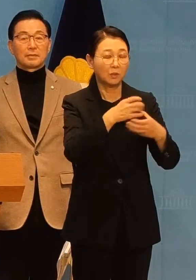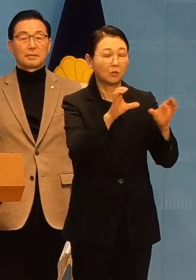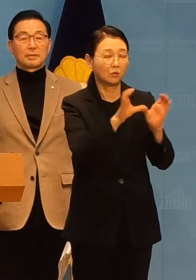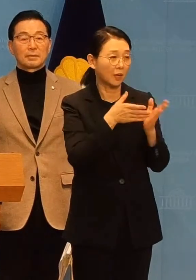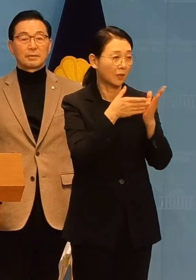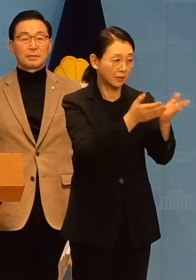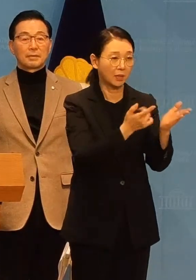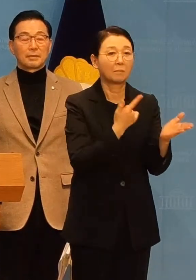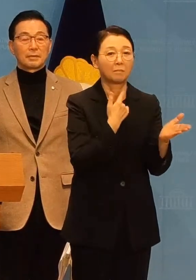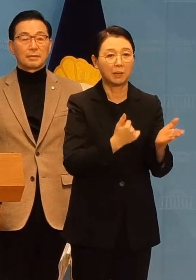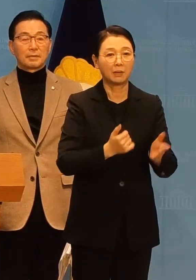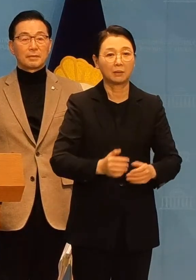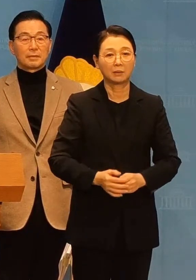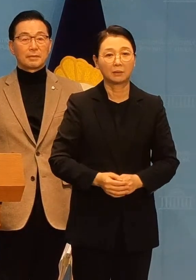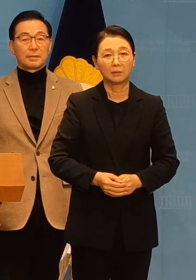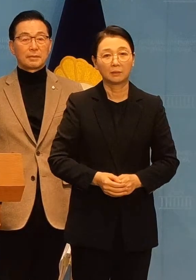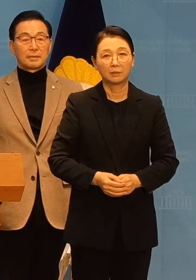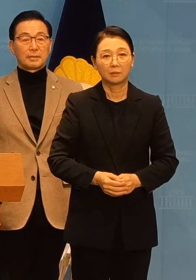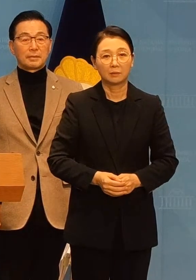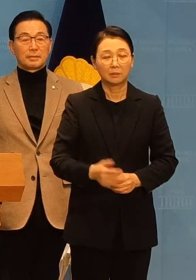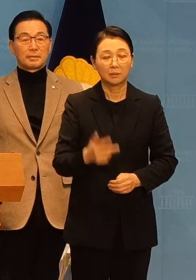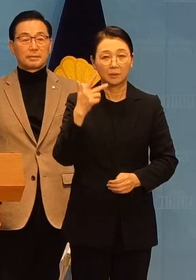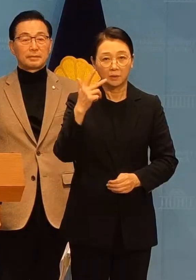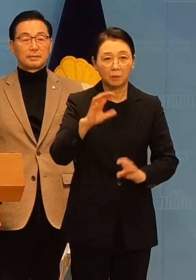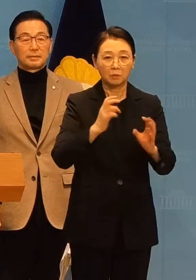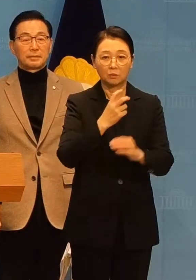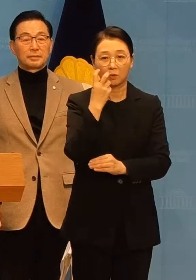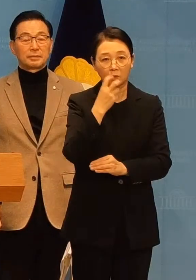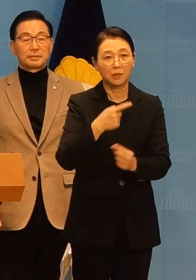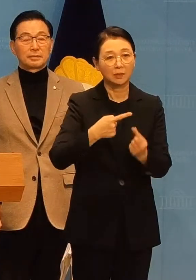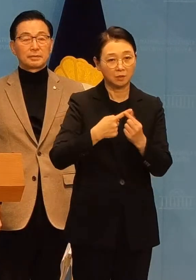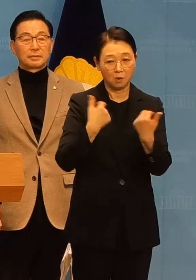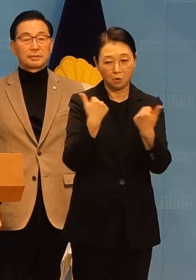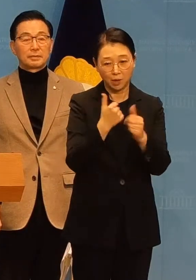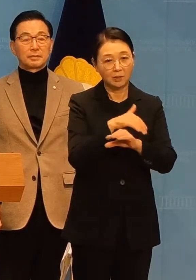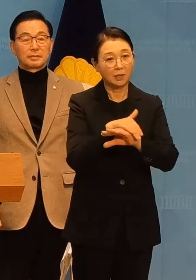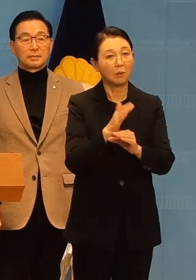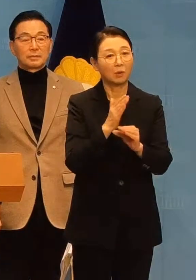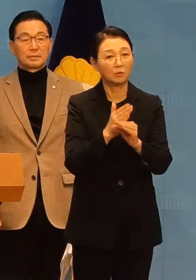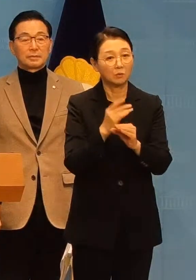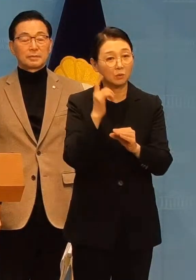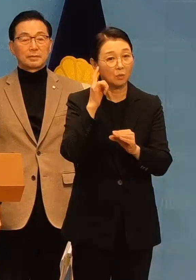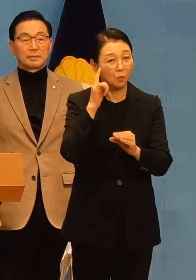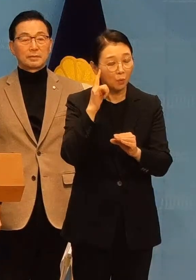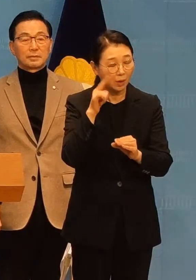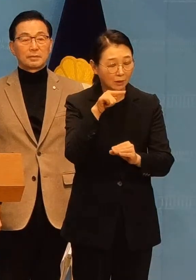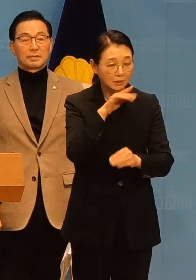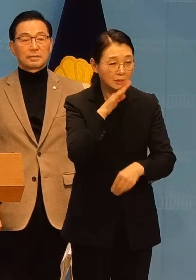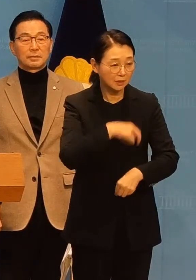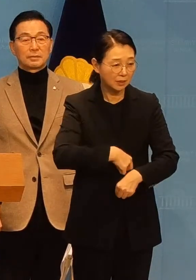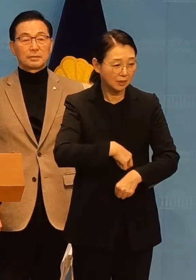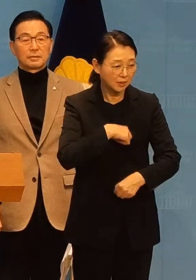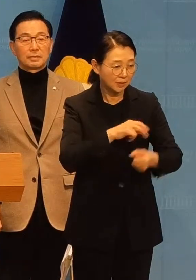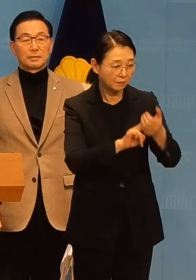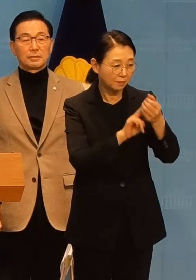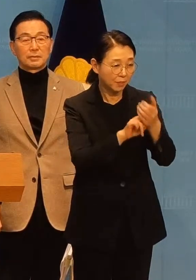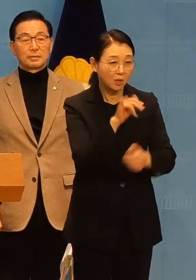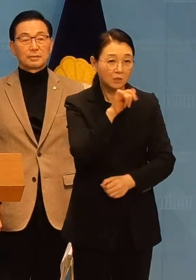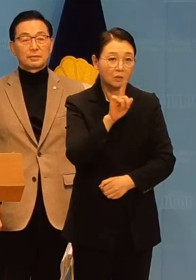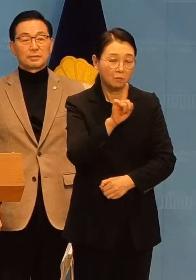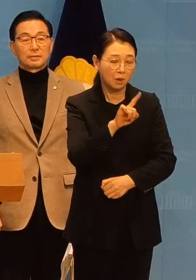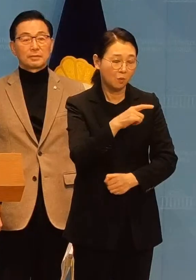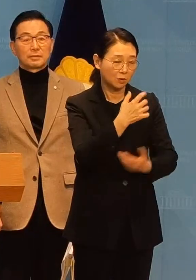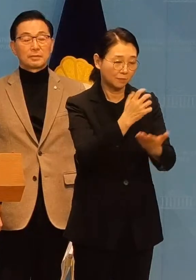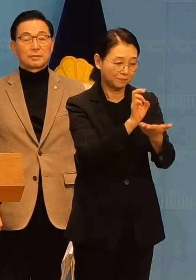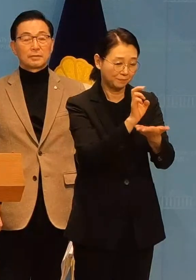제안한 바 있습니다. 다음 주 국정조사 첫 회의를 앞두고 겹겹이 가려져 있는 진실이 담겨있는 보고서를 입수한